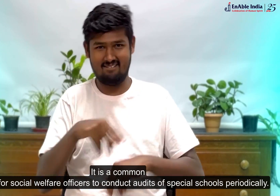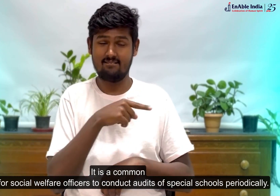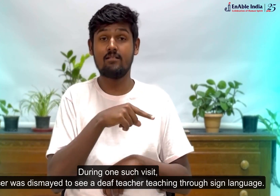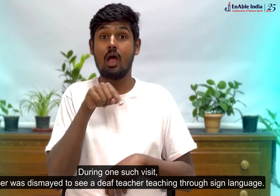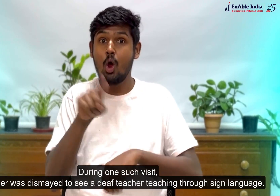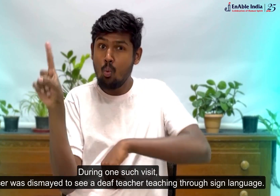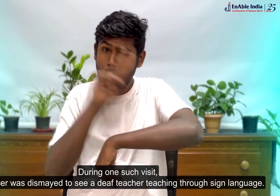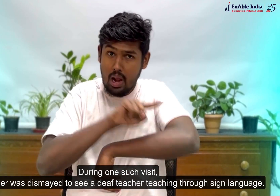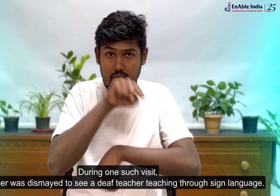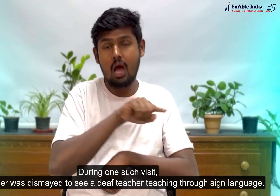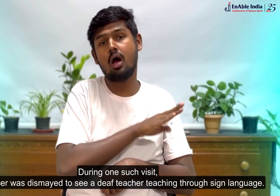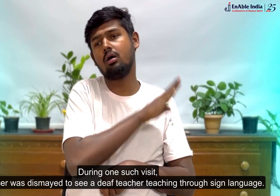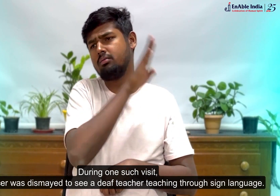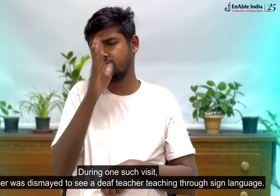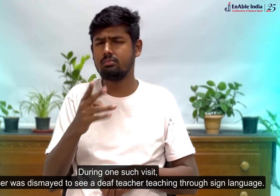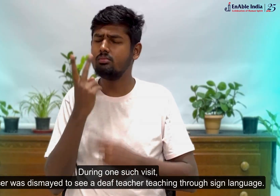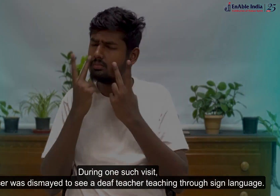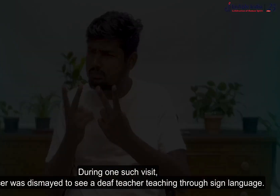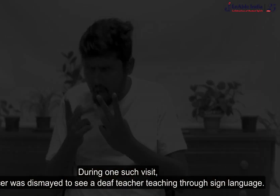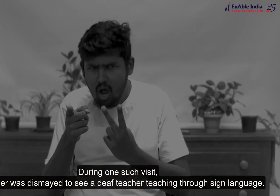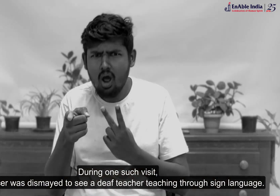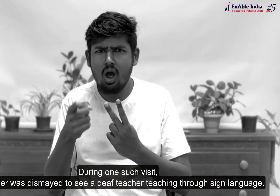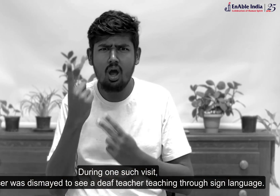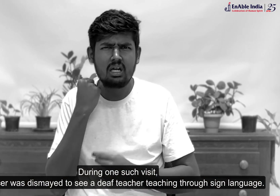देखकर निराश हो गए।